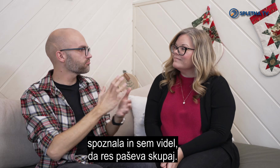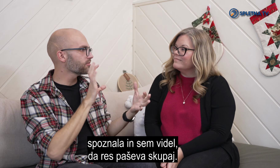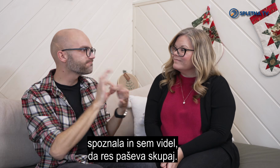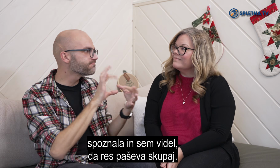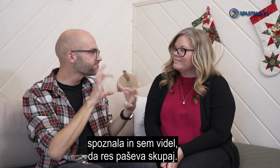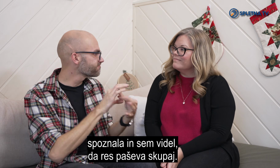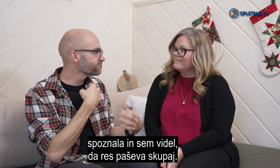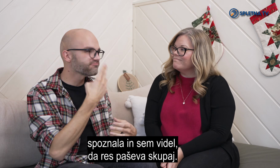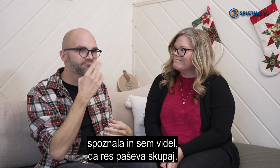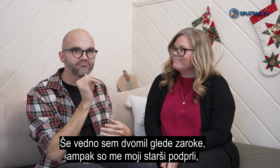skupaj.